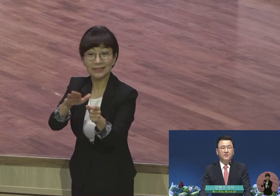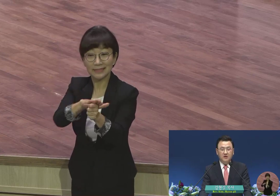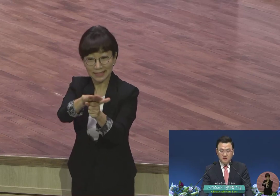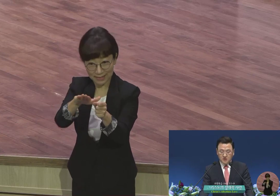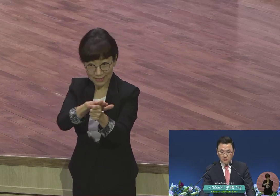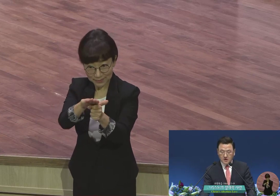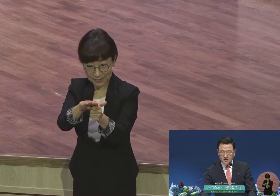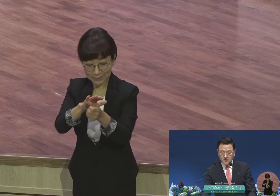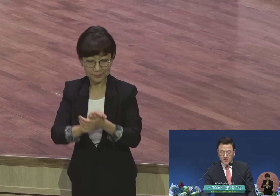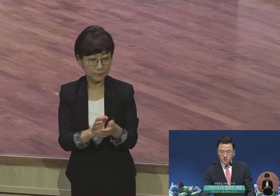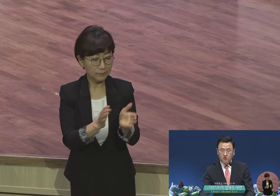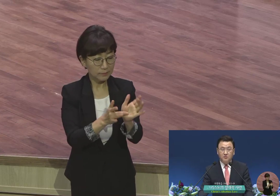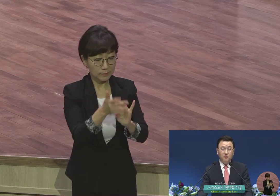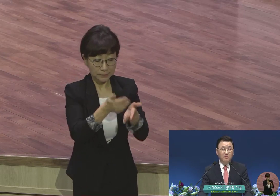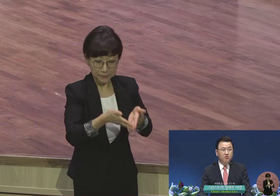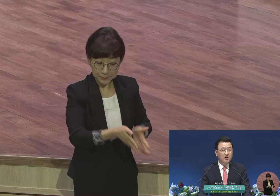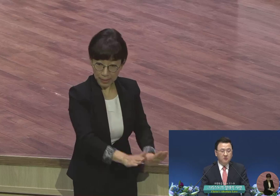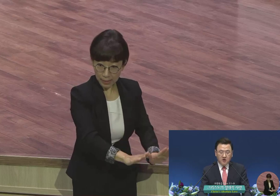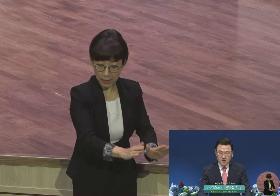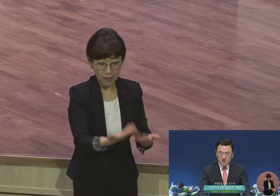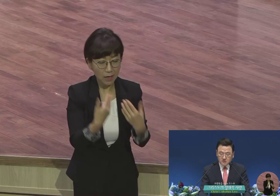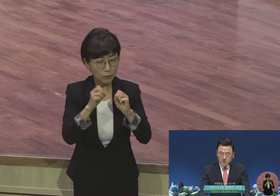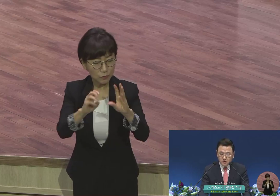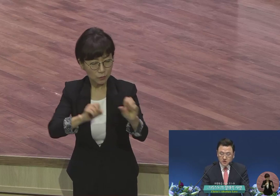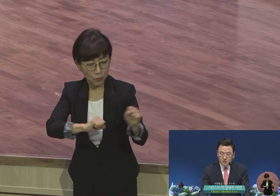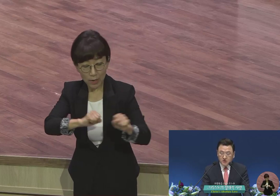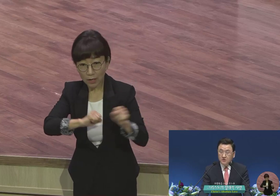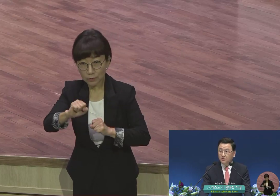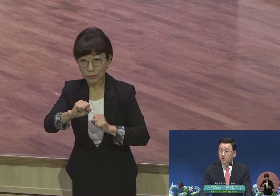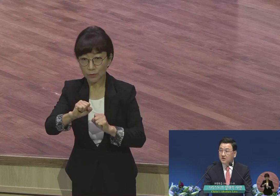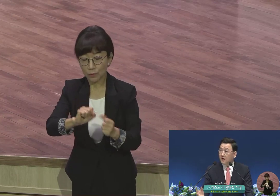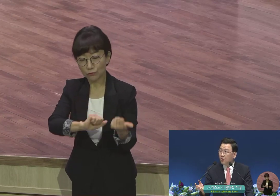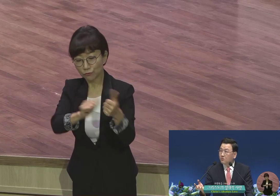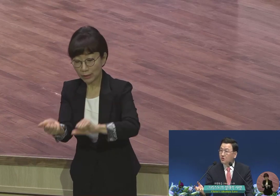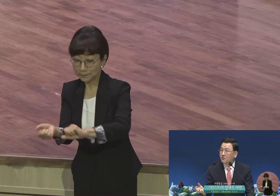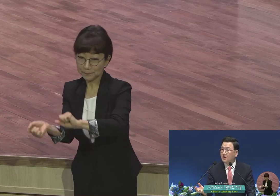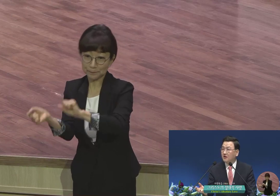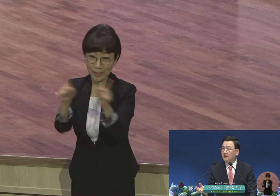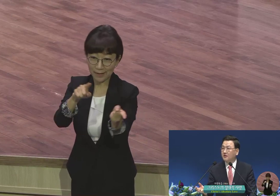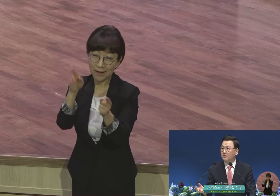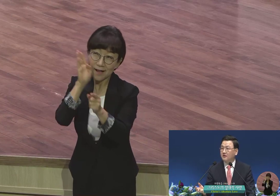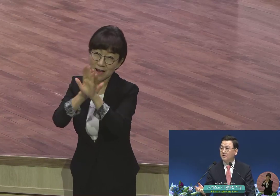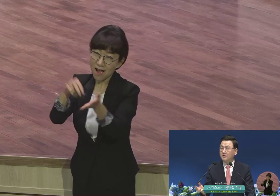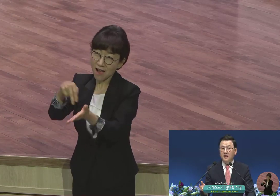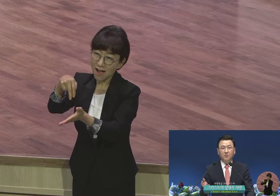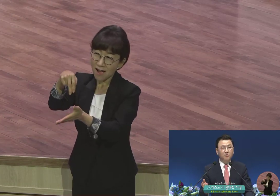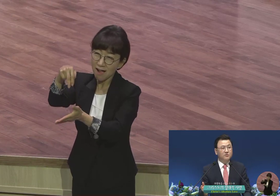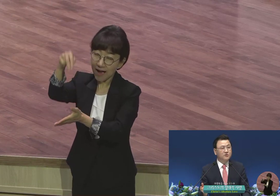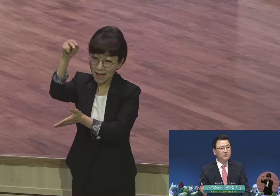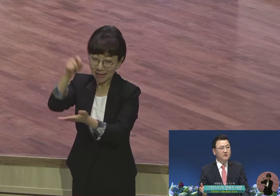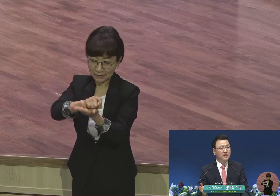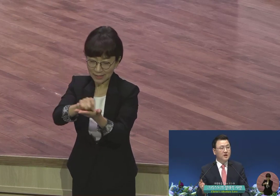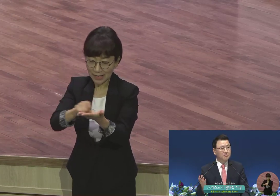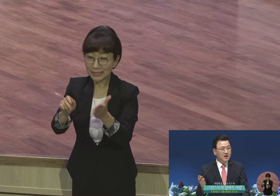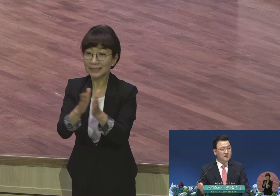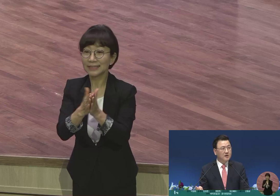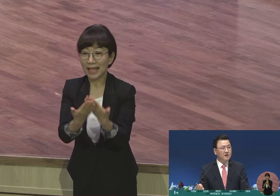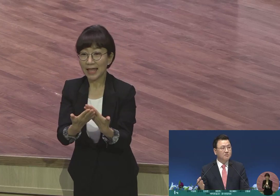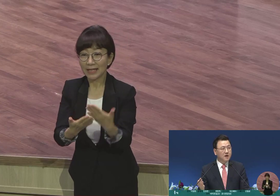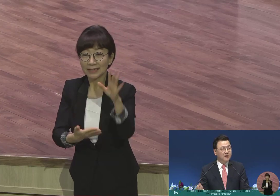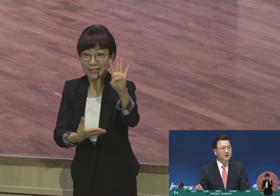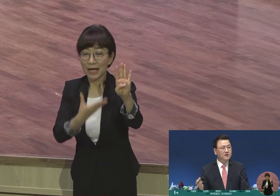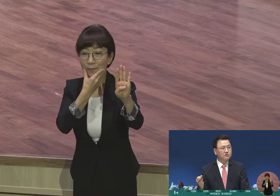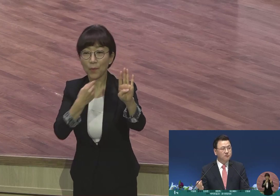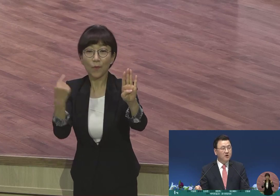사역과 탄생과 죽으심과 부활과 승천을 기록한 성경이 사복음서입니다. 사복음서는